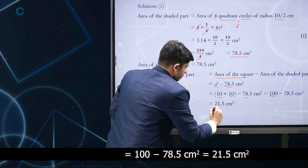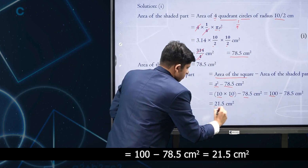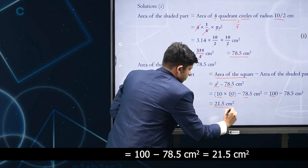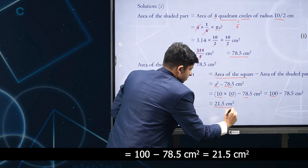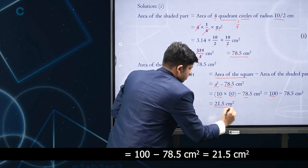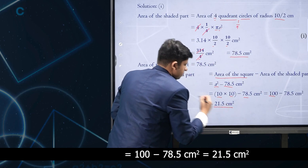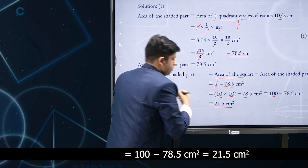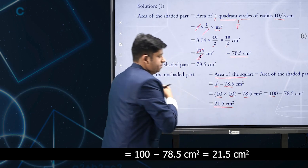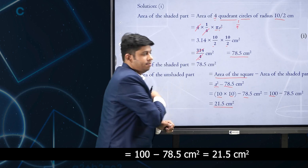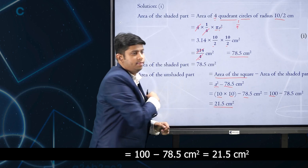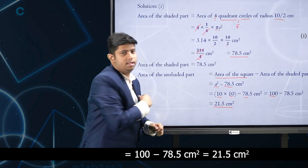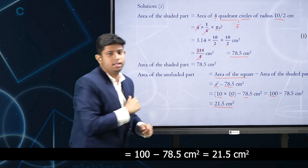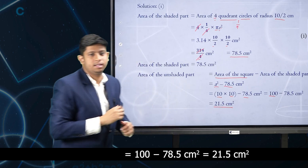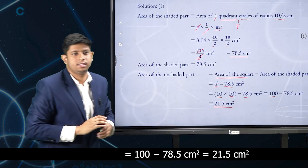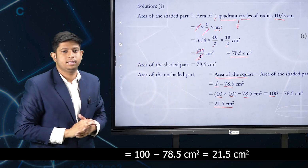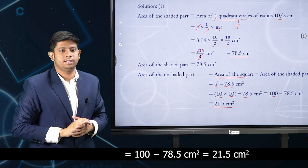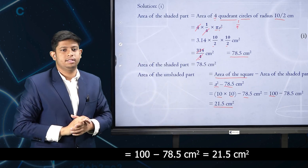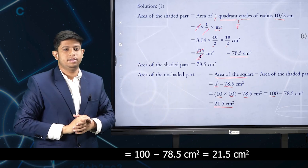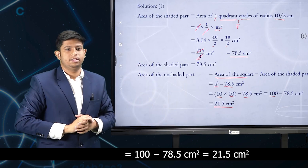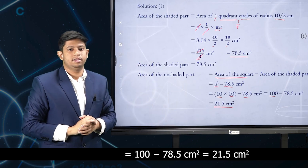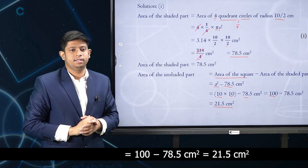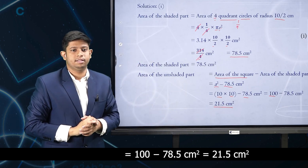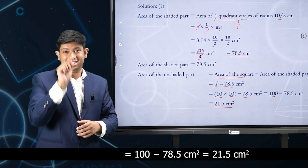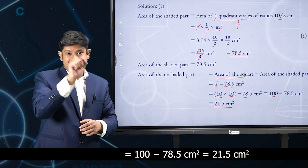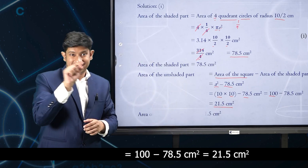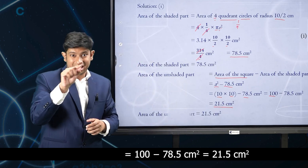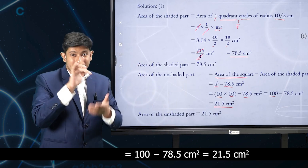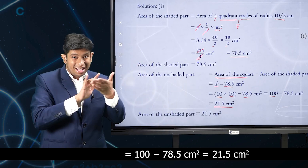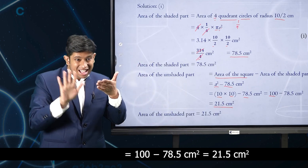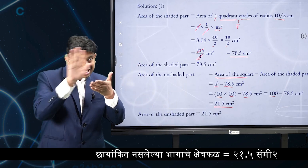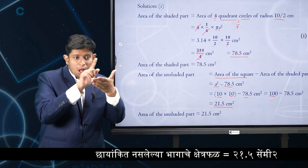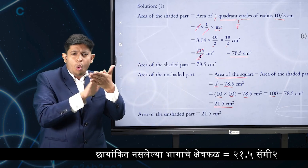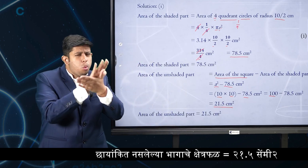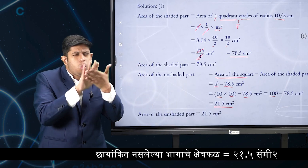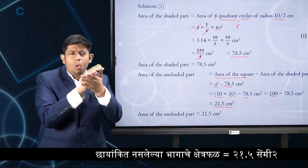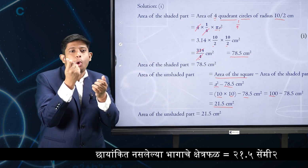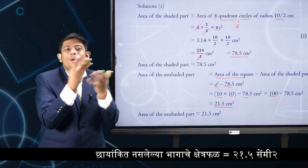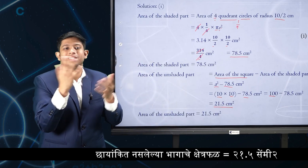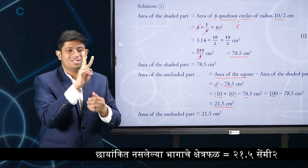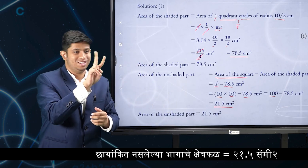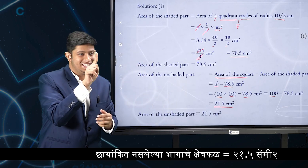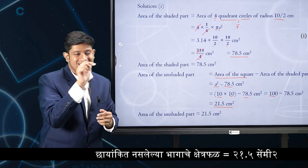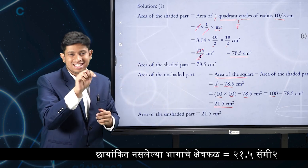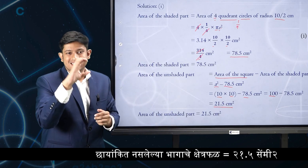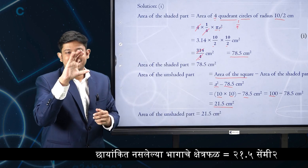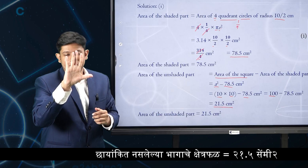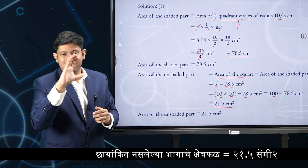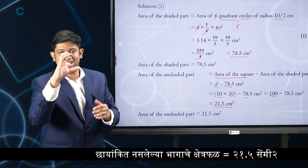78.5 centimeter square is equal to 21.5 centimeter square. छायांकित नसलेले भागाचे